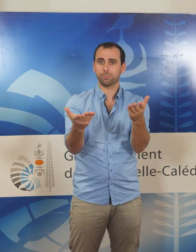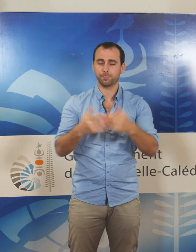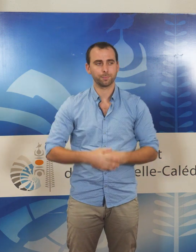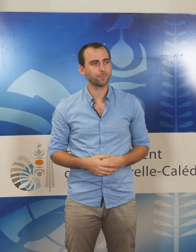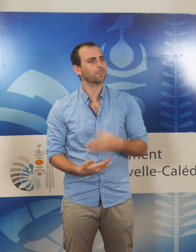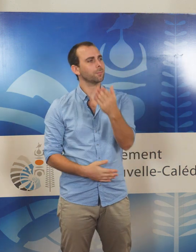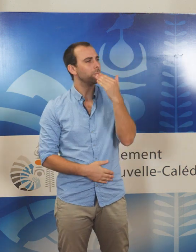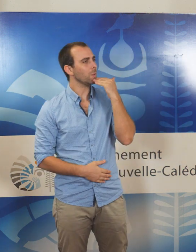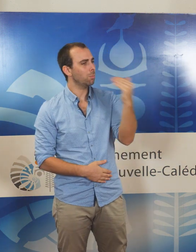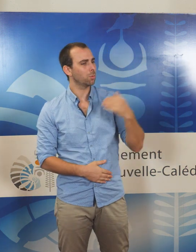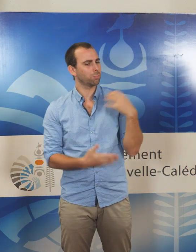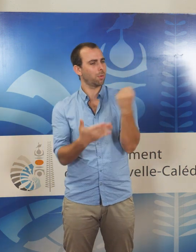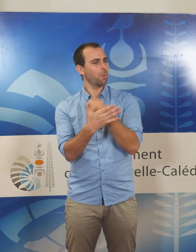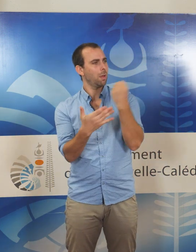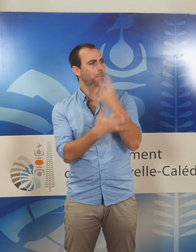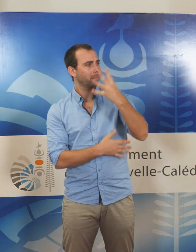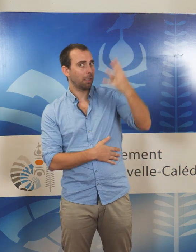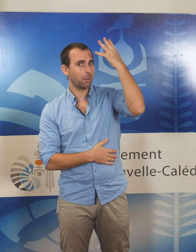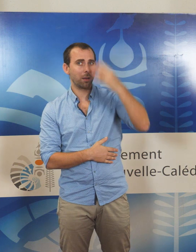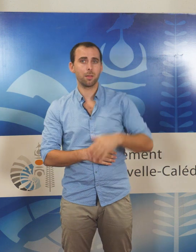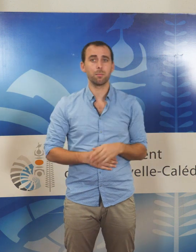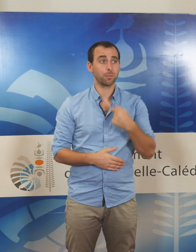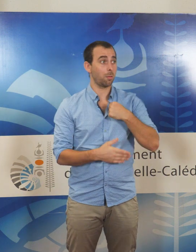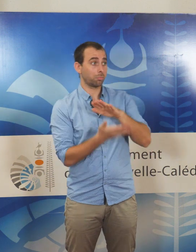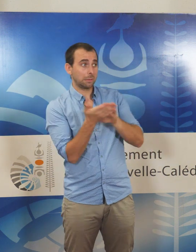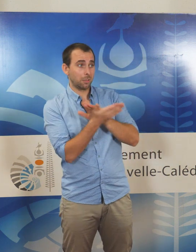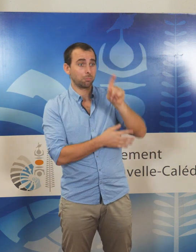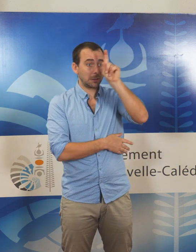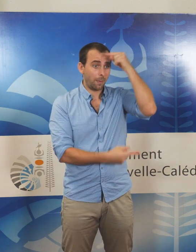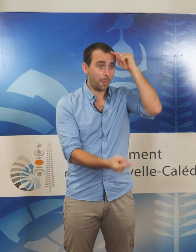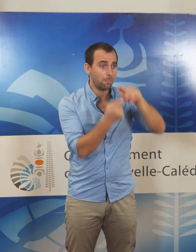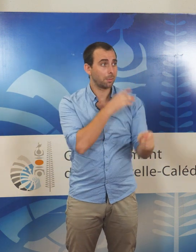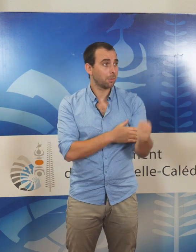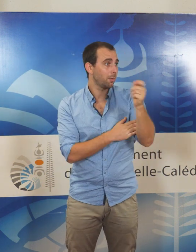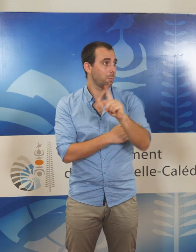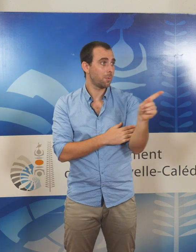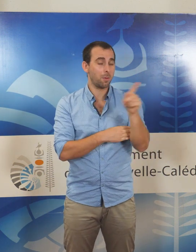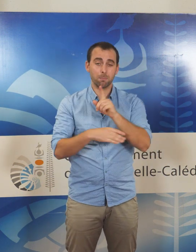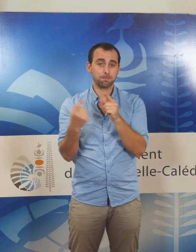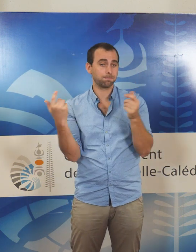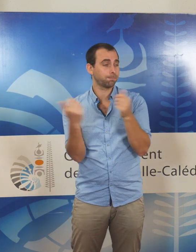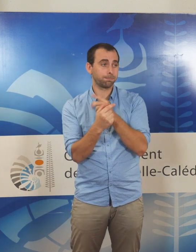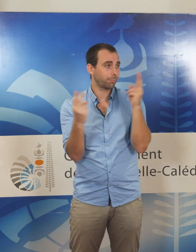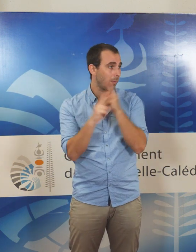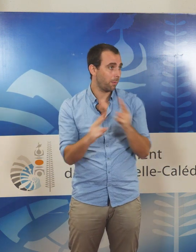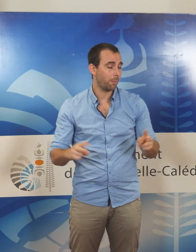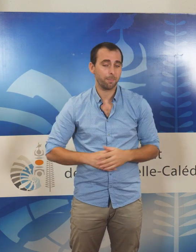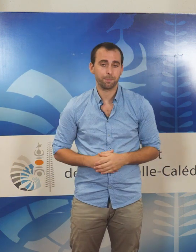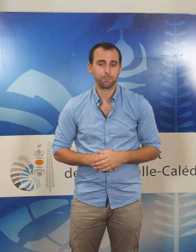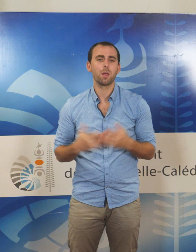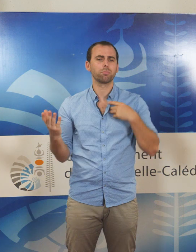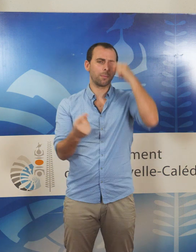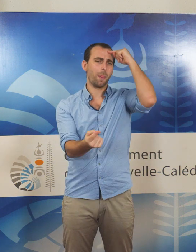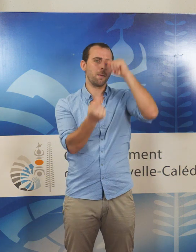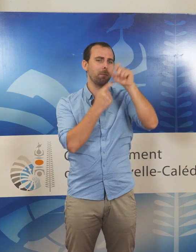bonjour, Pierrick Châtel, des Nouvelles. Je suis désolé, mes questions ne concernent pas l'éducation. Elles concernent, comme vous pouvez vous en